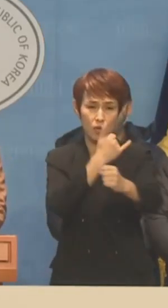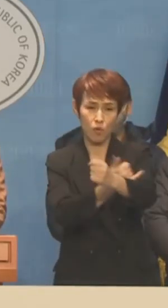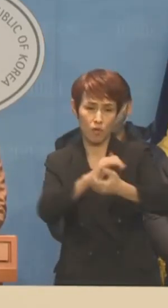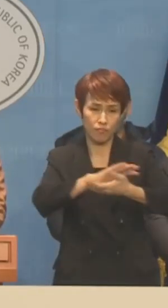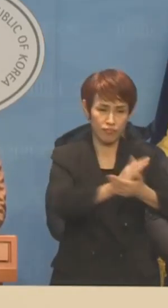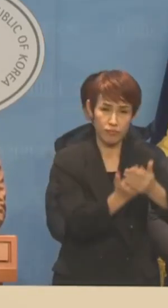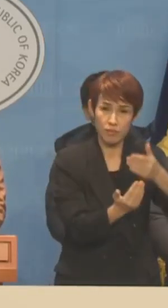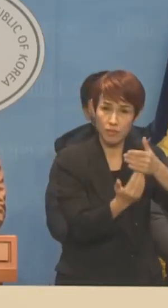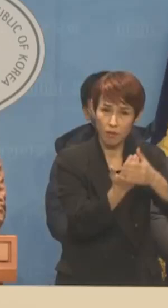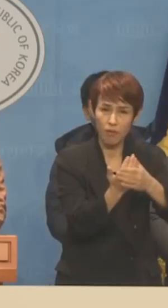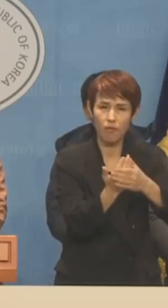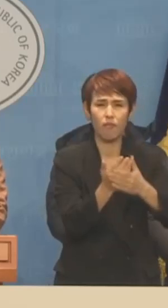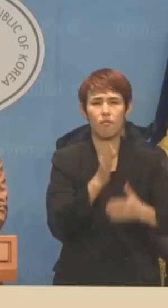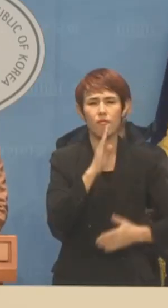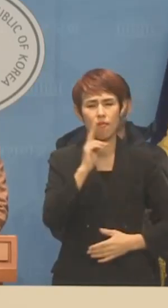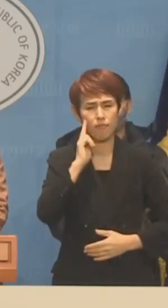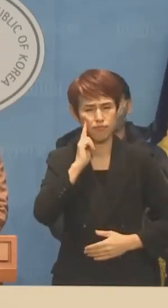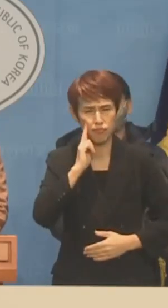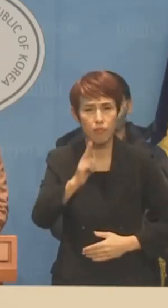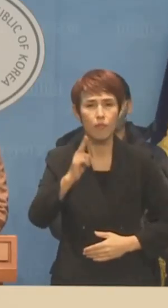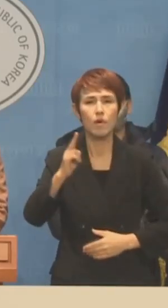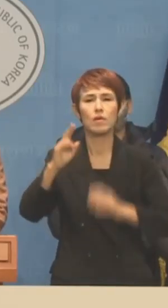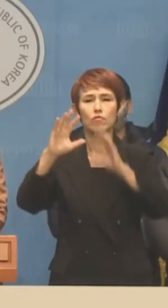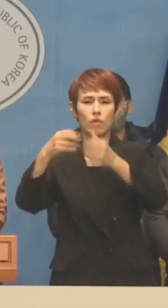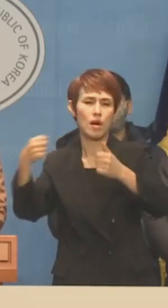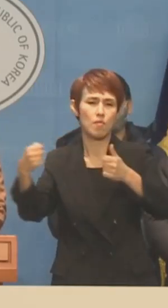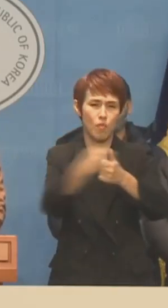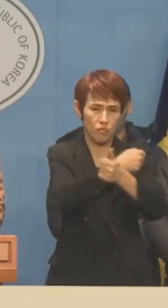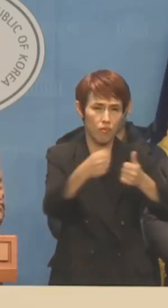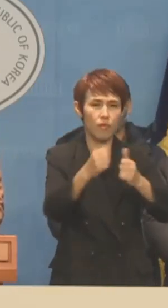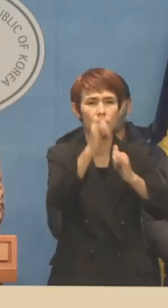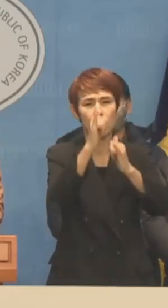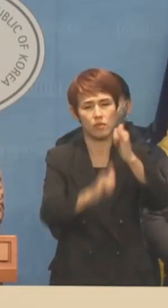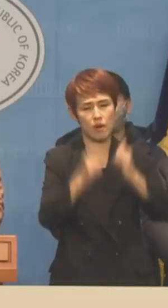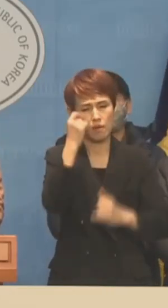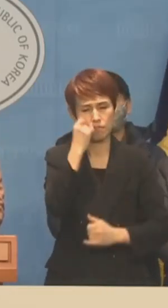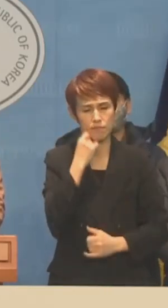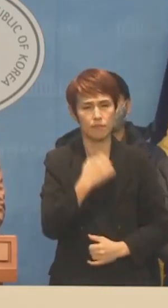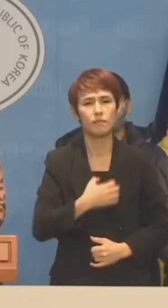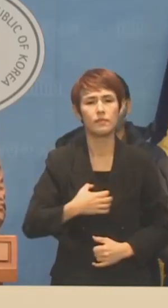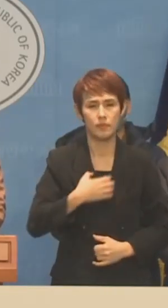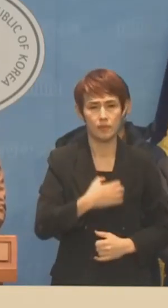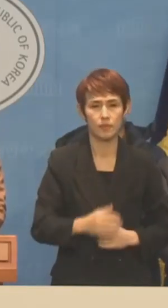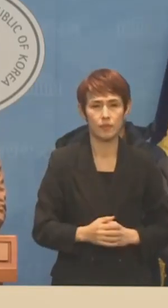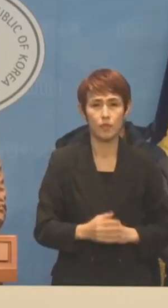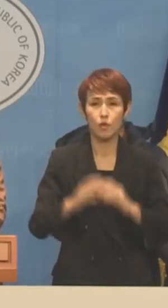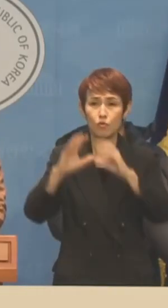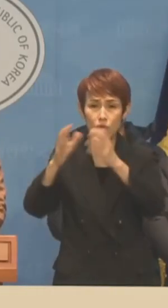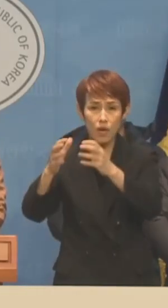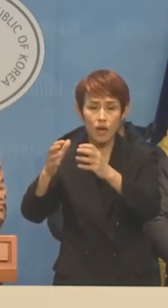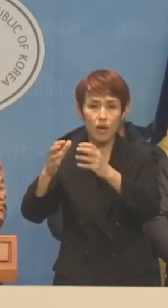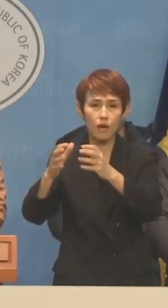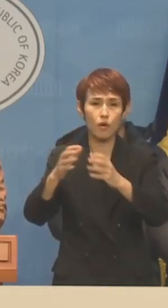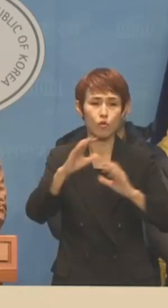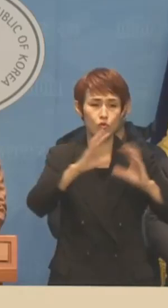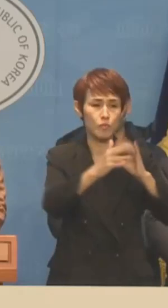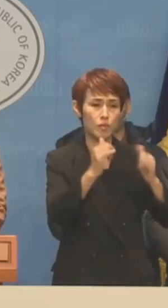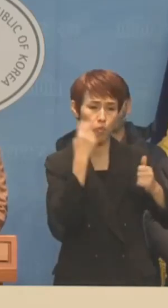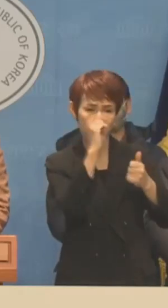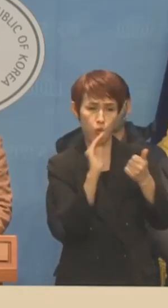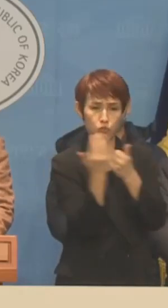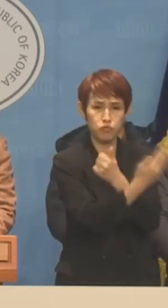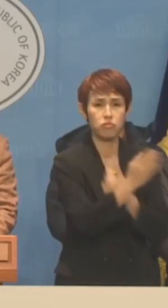가장 참혹한 국가폭력이자 역사적 비극입니다. 국가가 국민을 보호해야 할 의무를